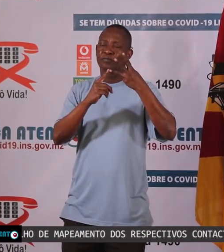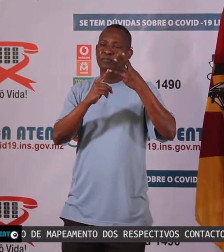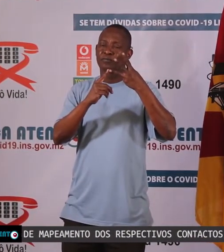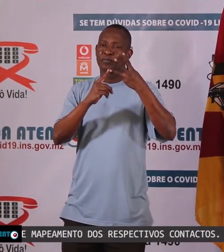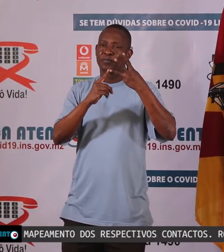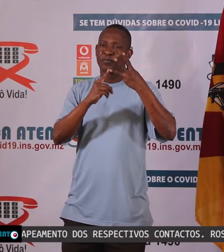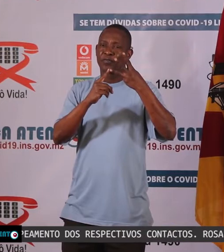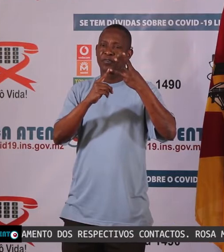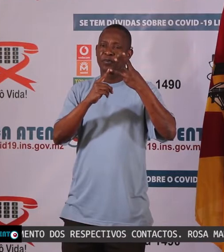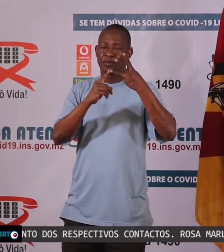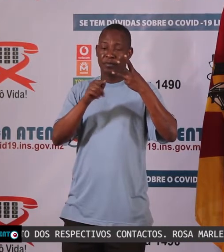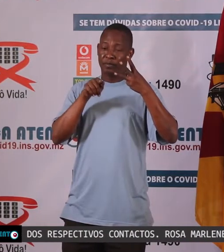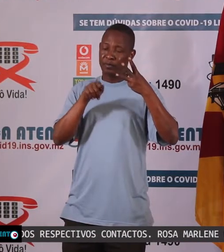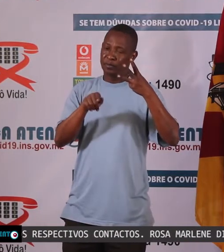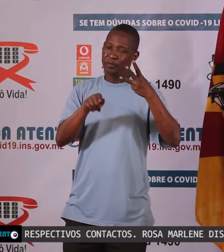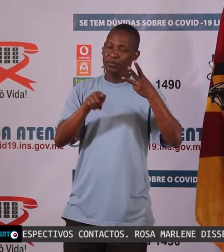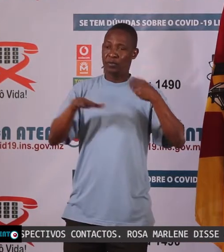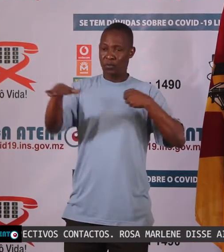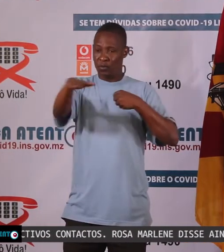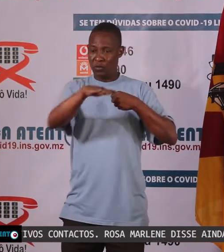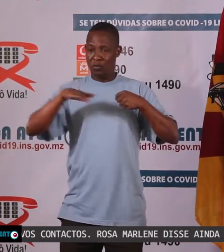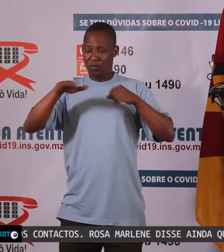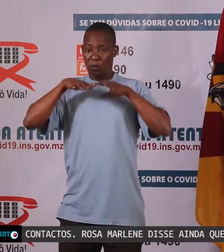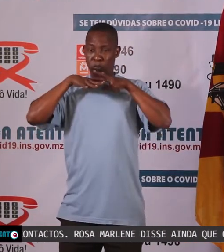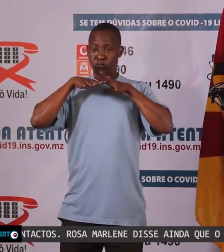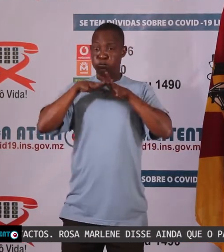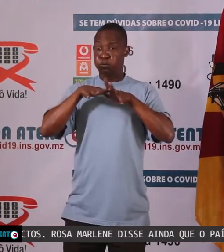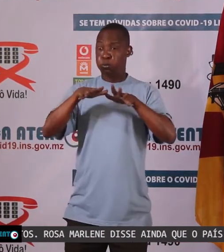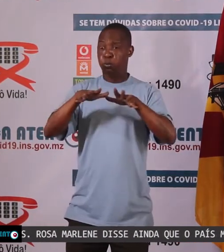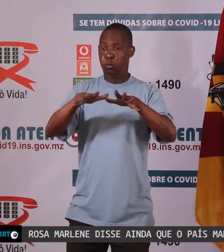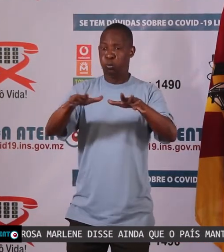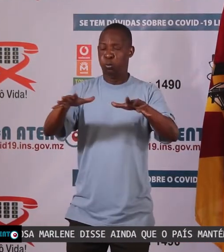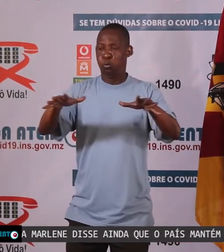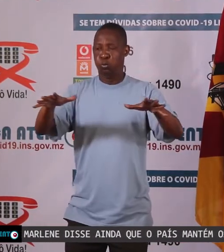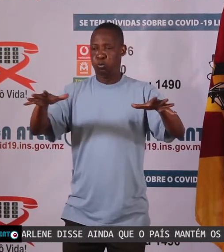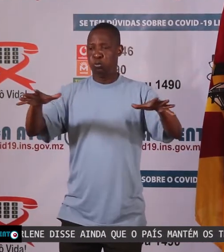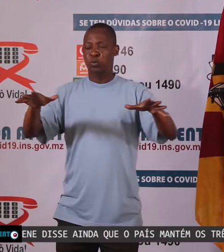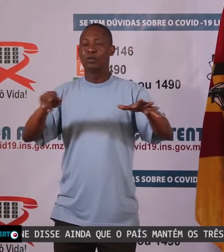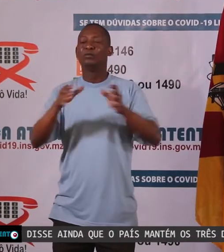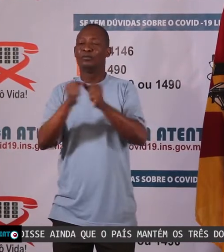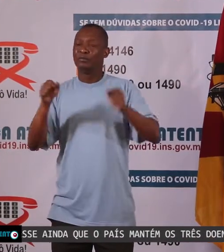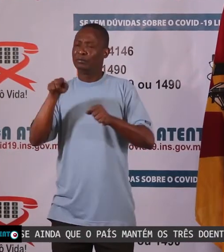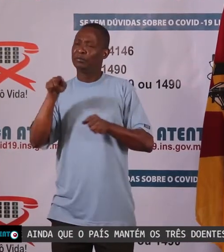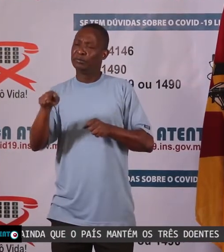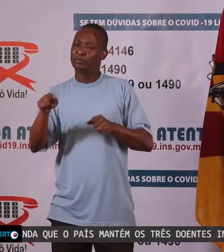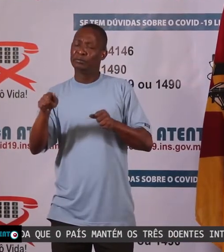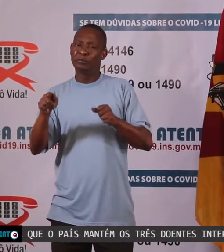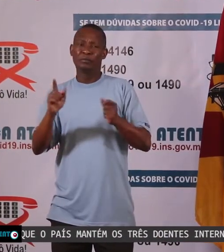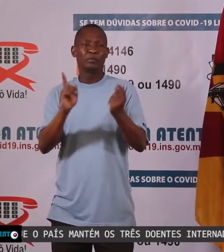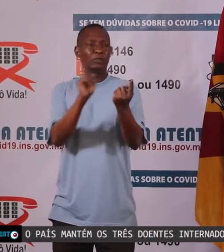rápido incremento do número de focos de transmissão não relacionados entre